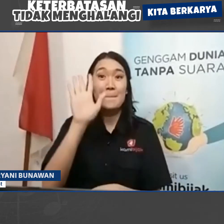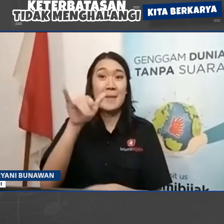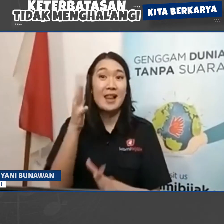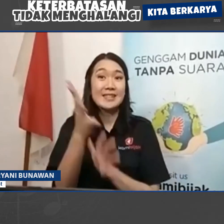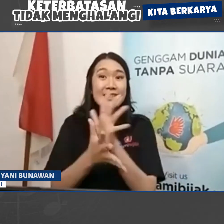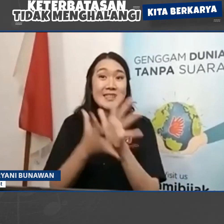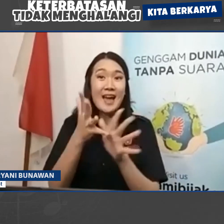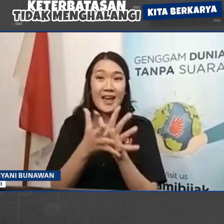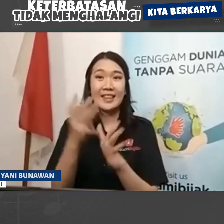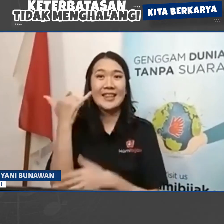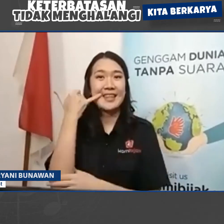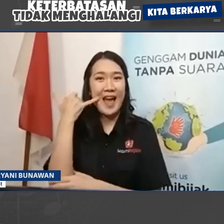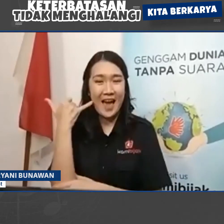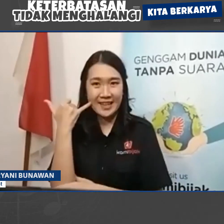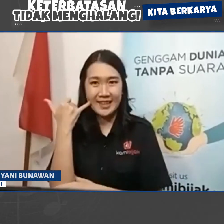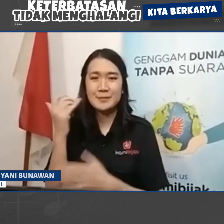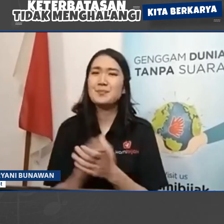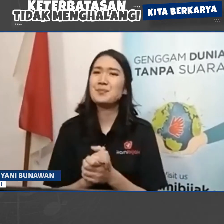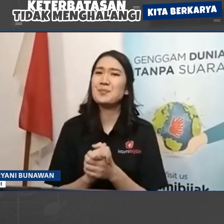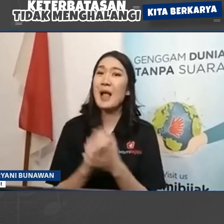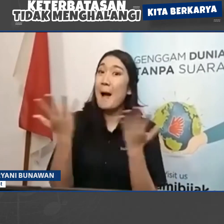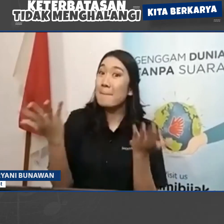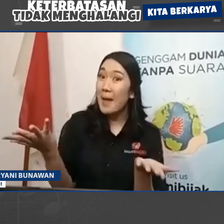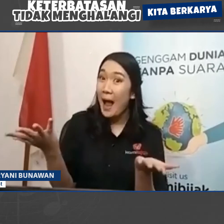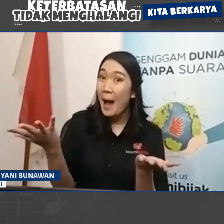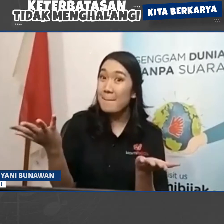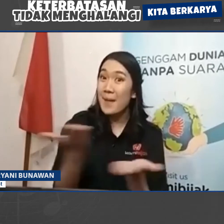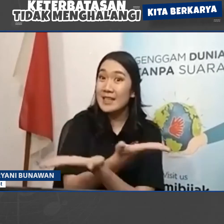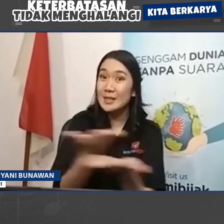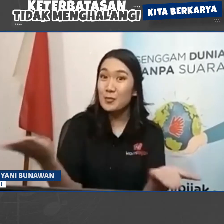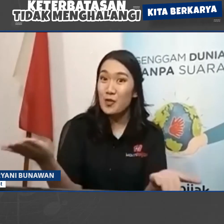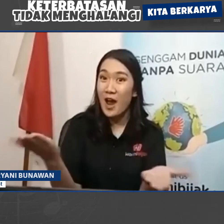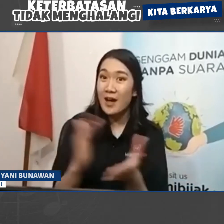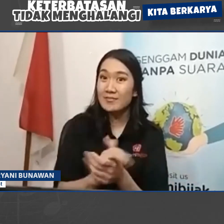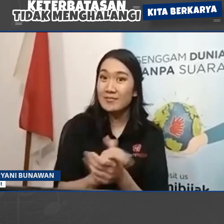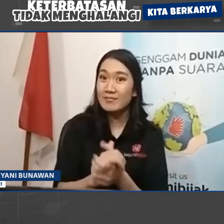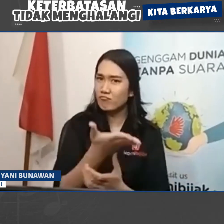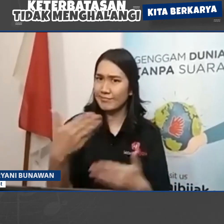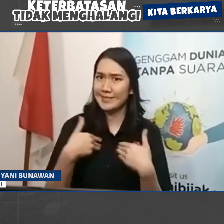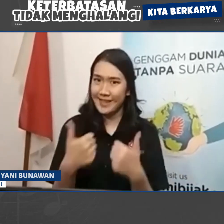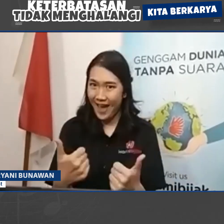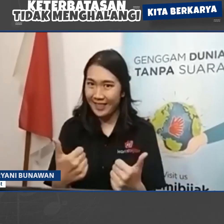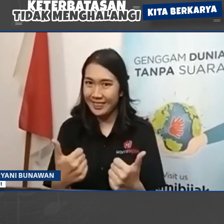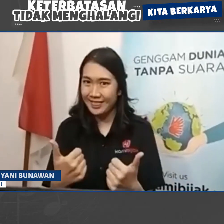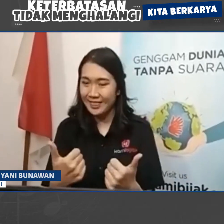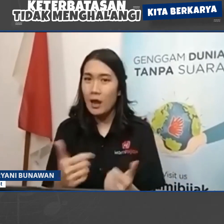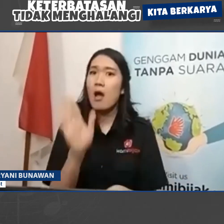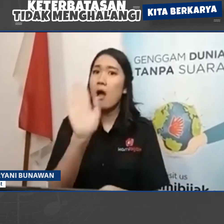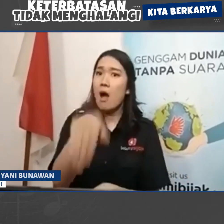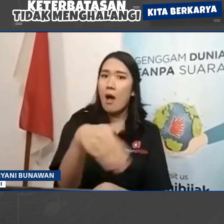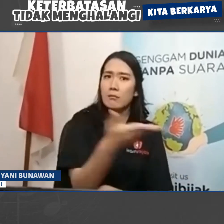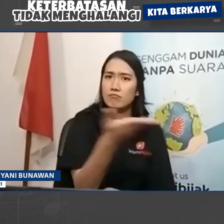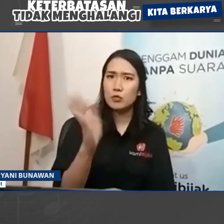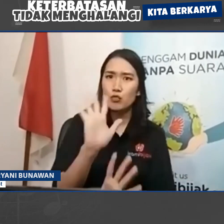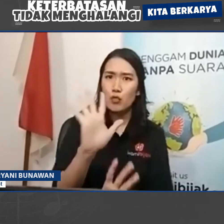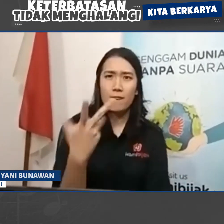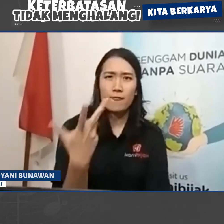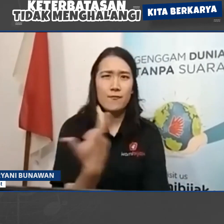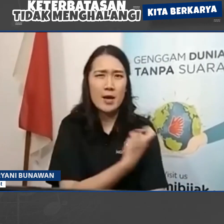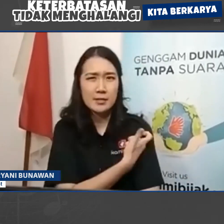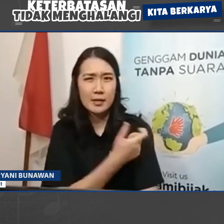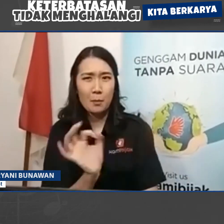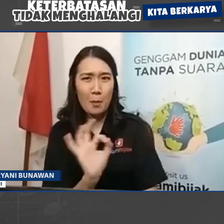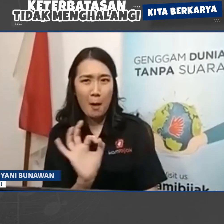saya Yani, panggilan isyaratnya seperti ini. Apa kabar semuanya? Teman-teman sehat?